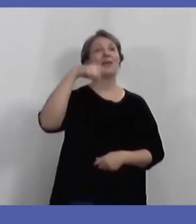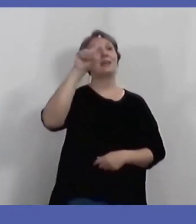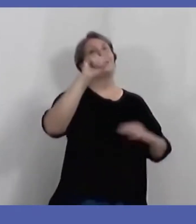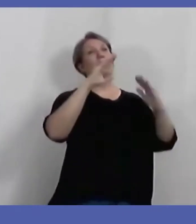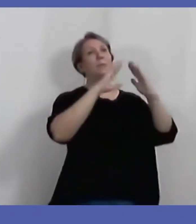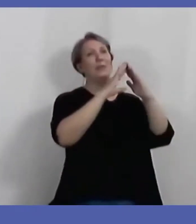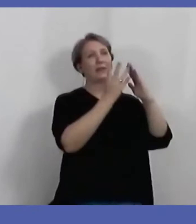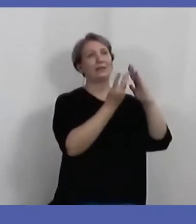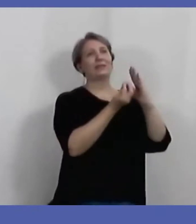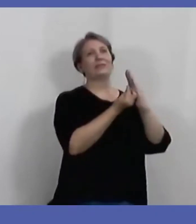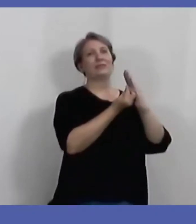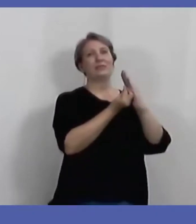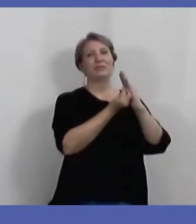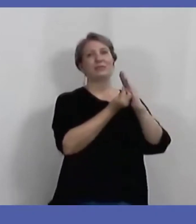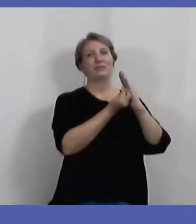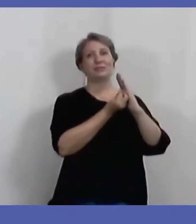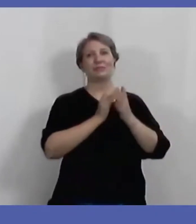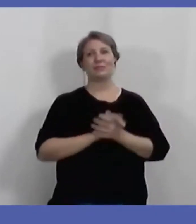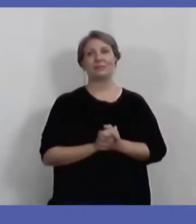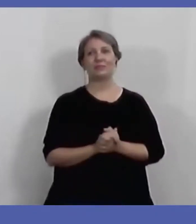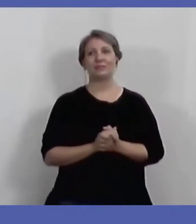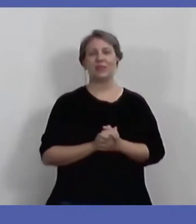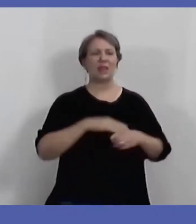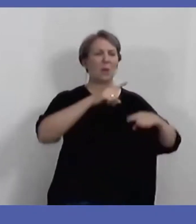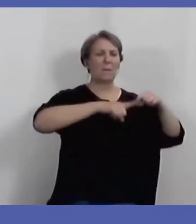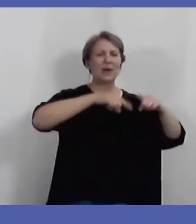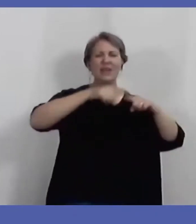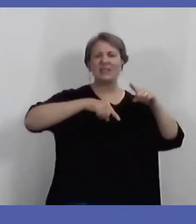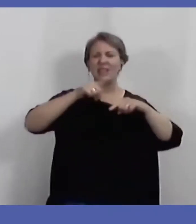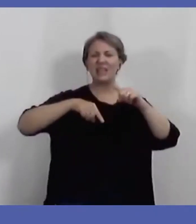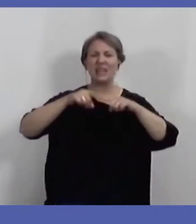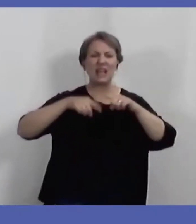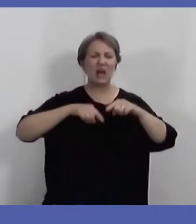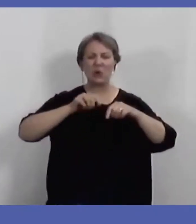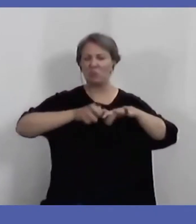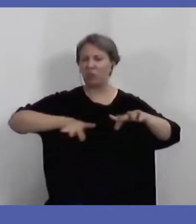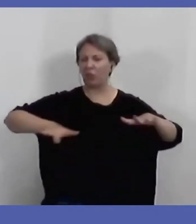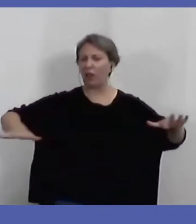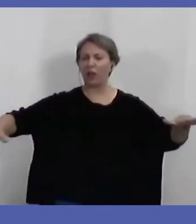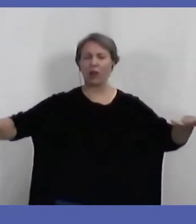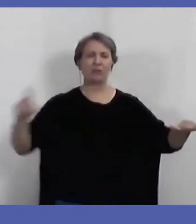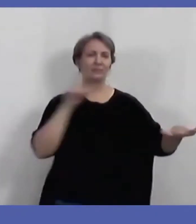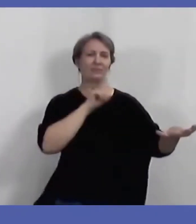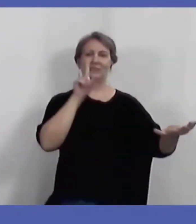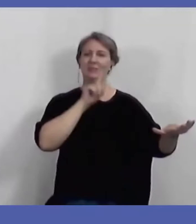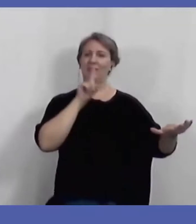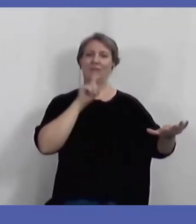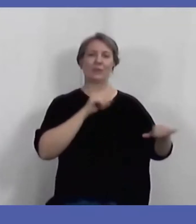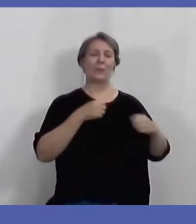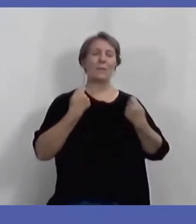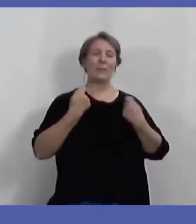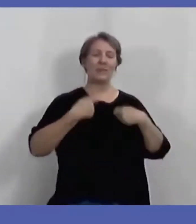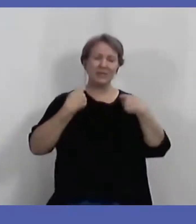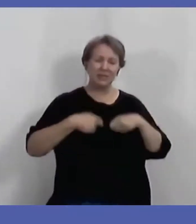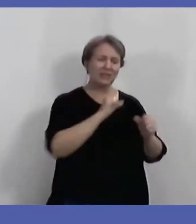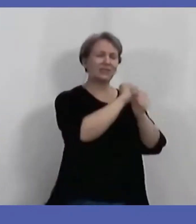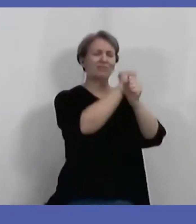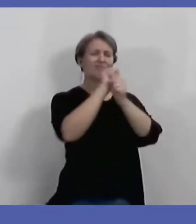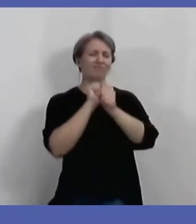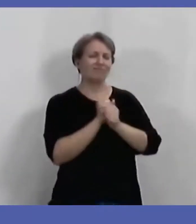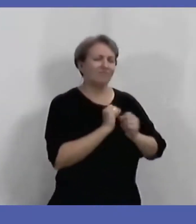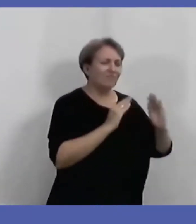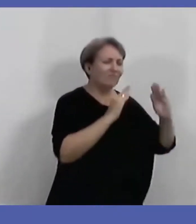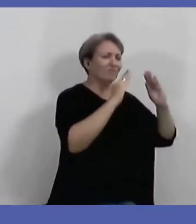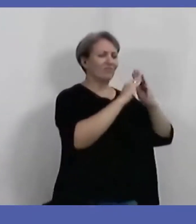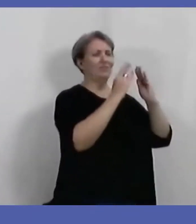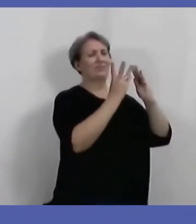solto, esparramado, mas é uma igreja edificada. Senhor Jesus, né? Então